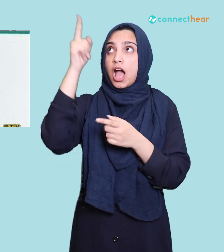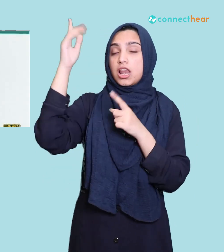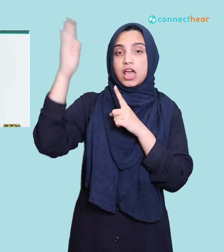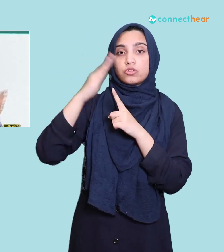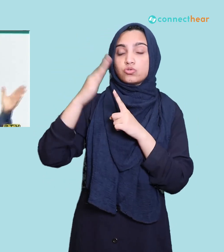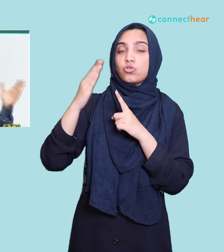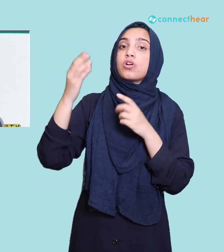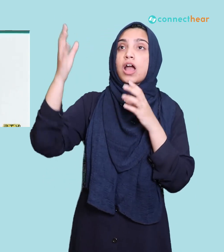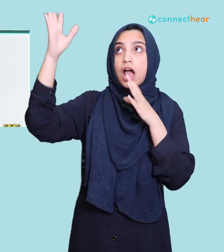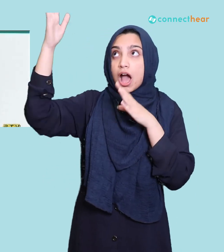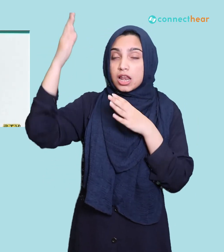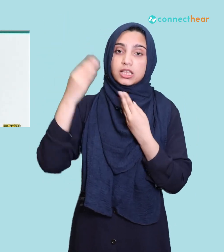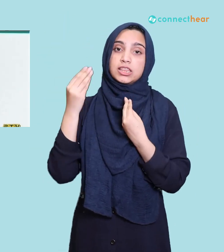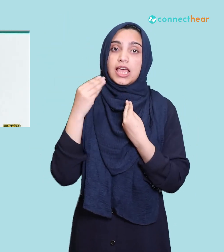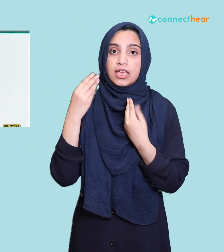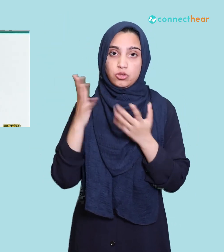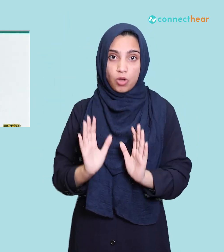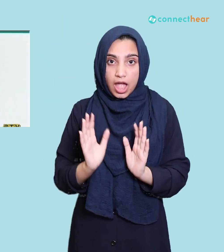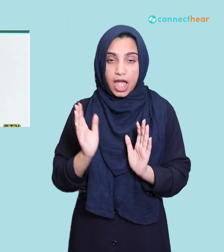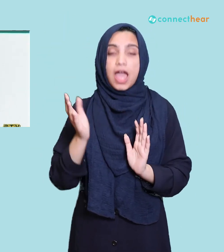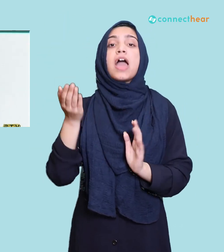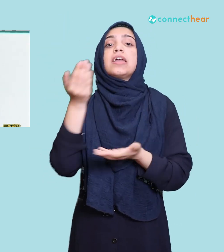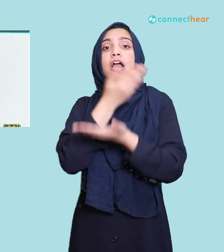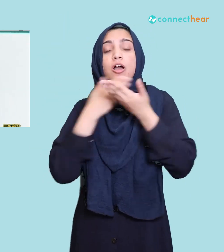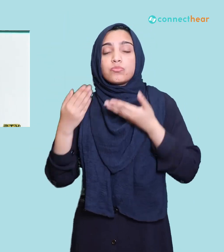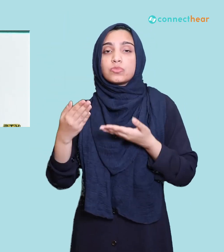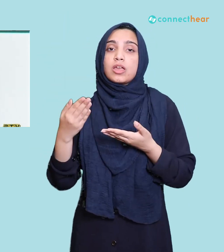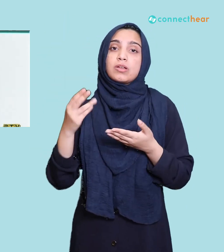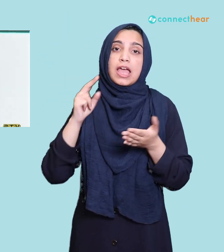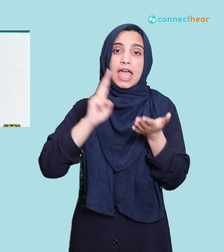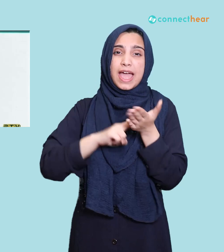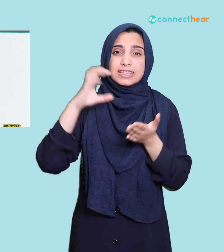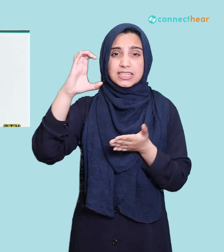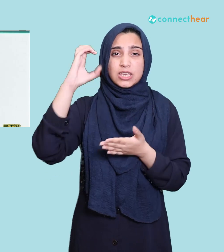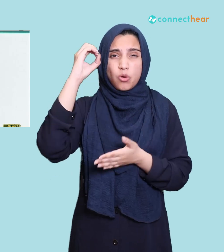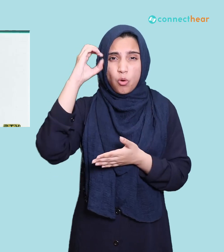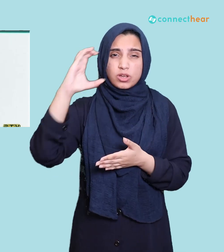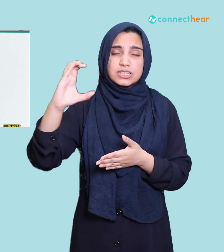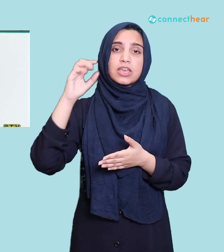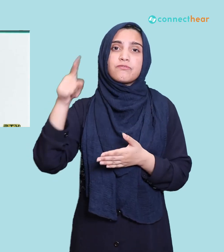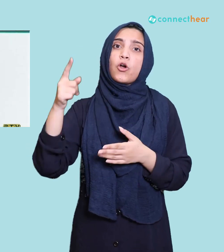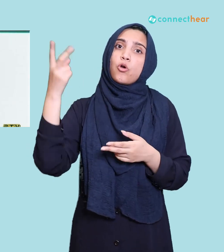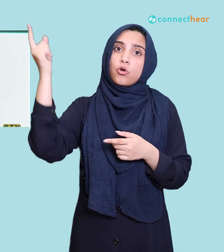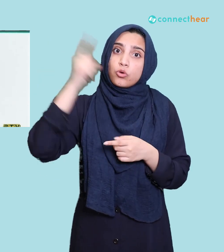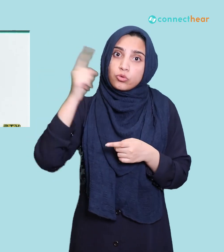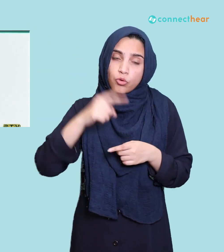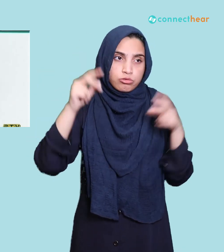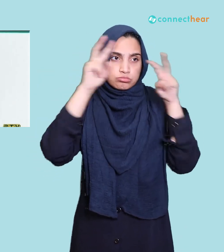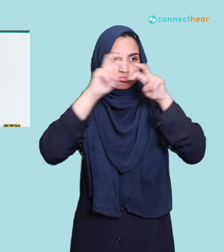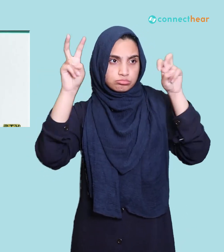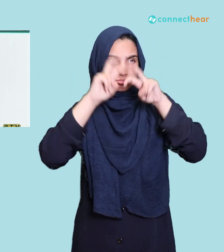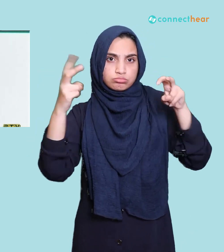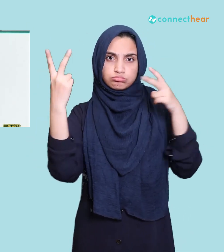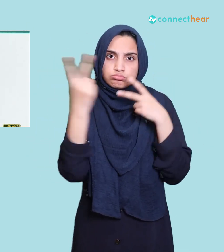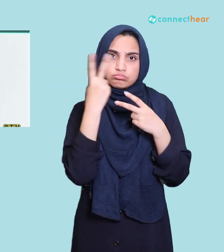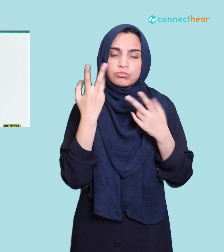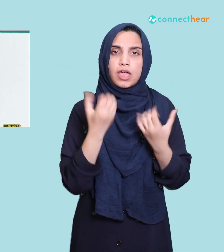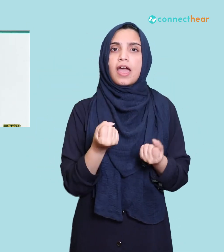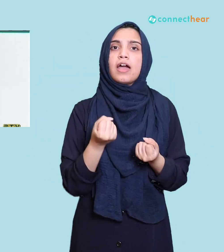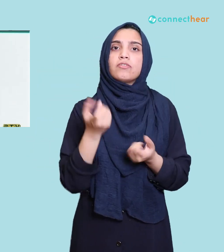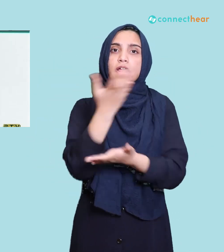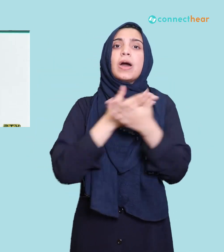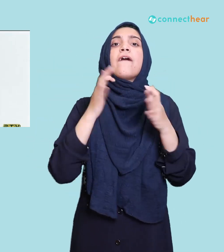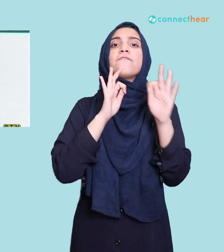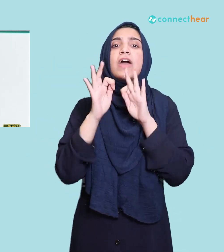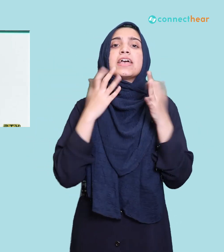پالیسیز تھیں، NCOC کو میں خاص طور پہ وہ ہمارا تھنک ٹینک بیٹھا ہوا تھا، ہر روز جائزہ لیتا تھا، لیکن ہم نے سب سے بڑا فیصلہ